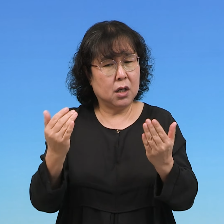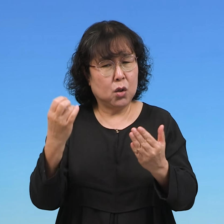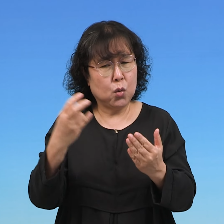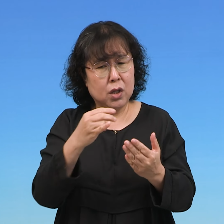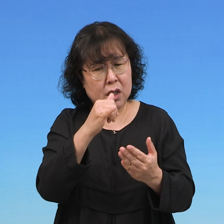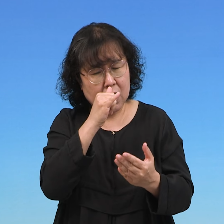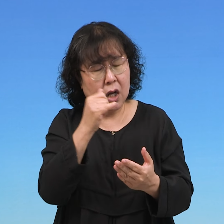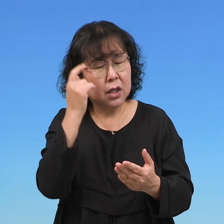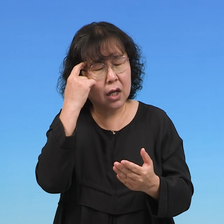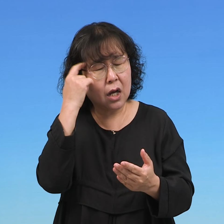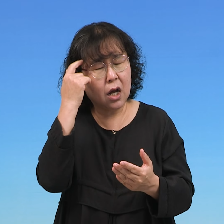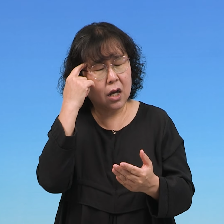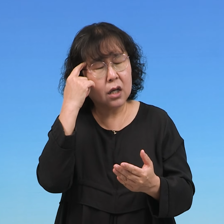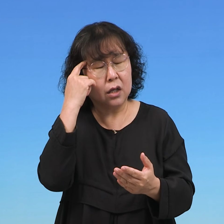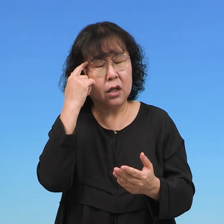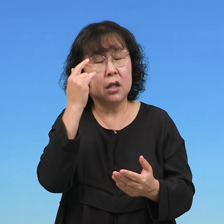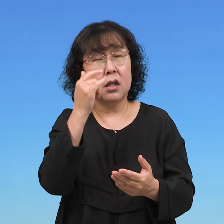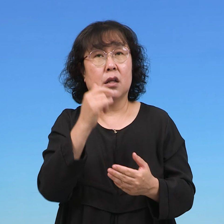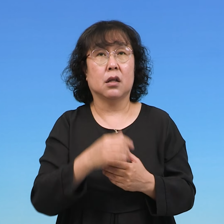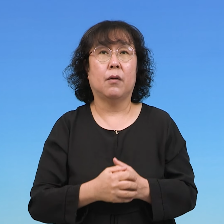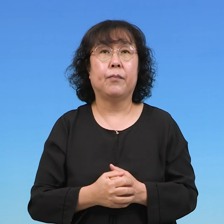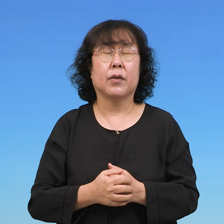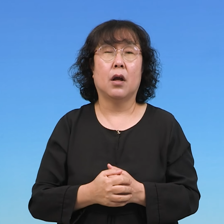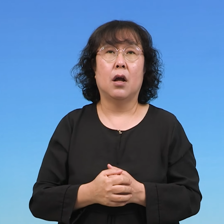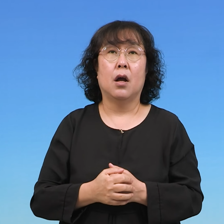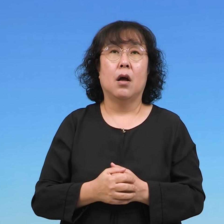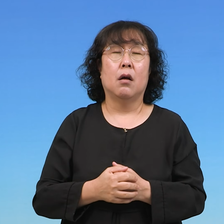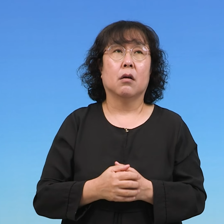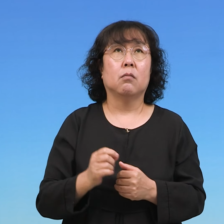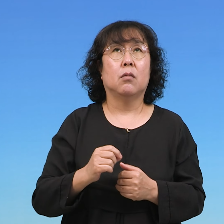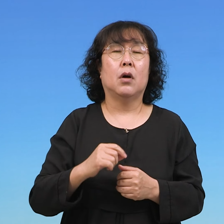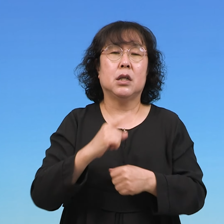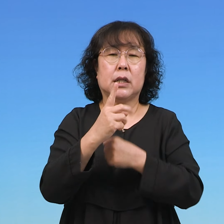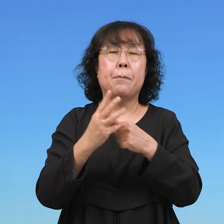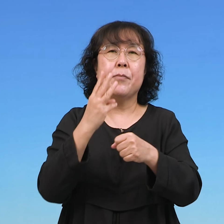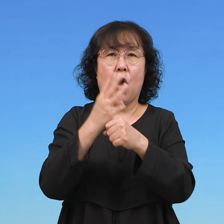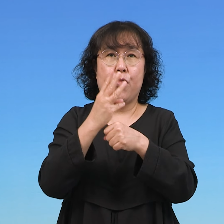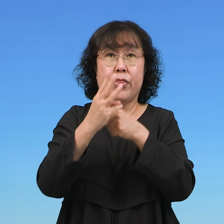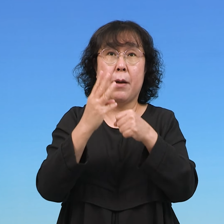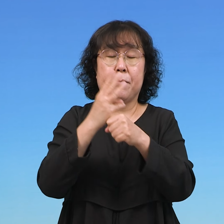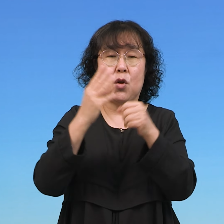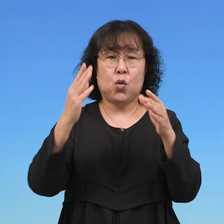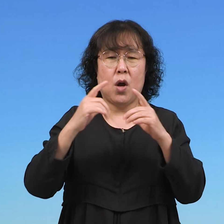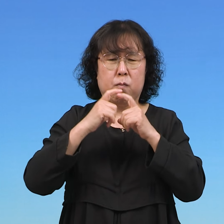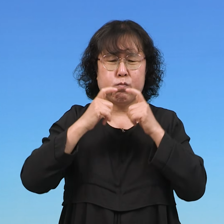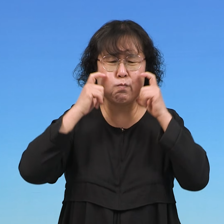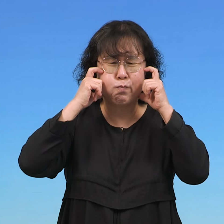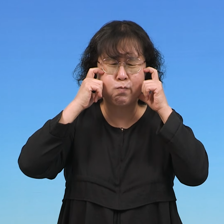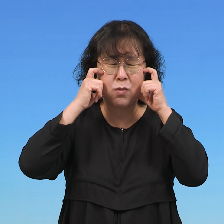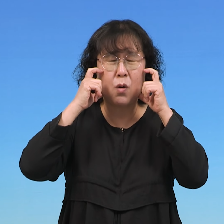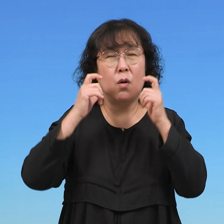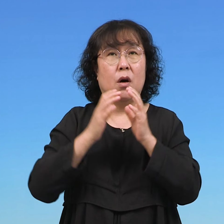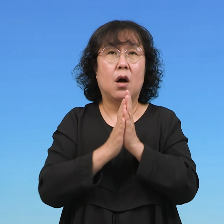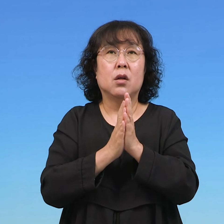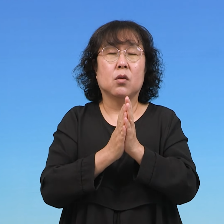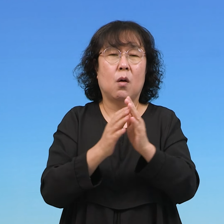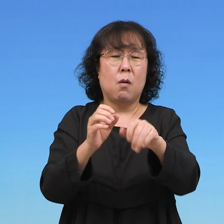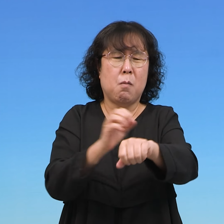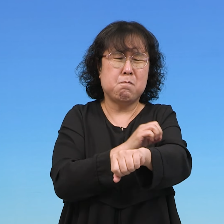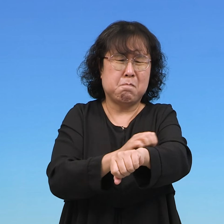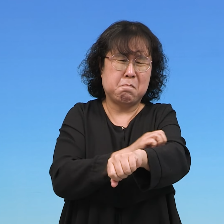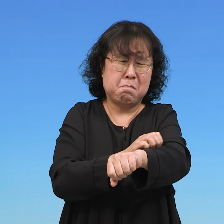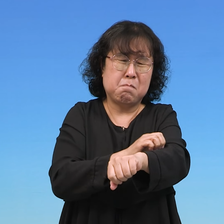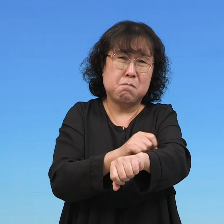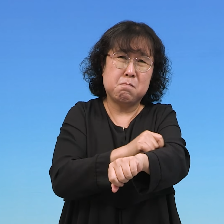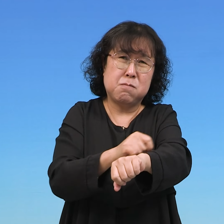하는 생각이 들 정도예요. 지금 거의 3년이 다 돼 가지 않습니까? 마스크를 쓰고 불편한